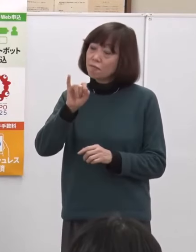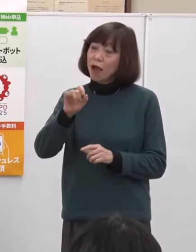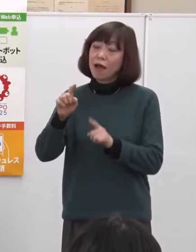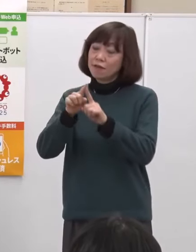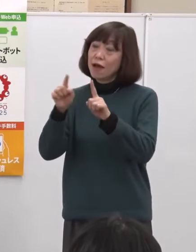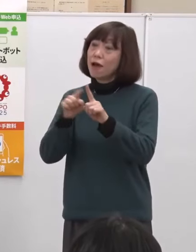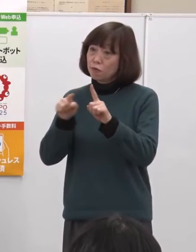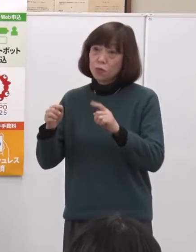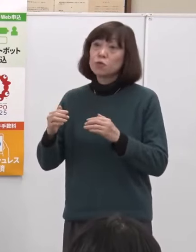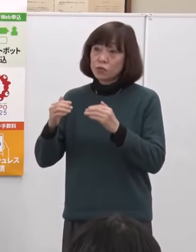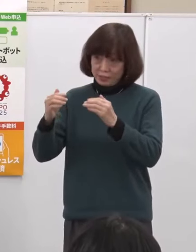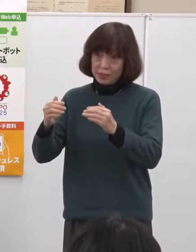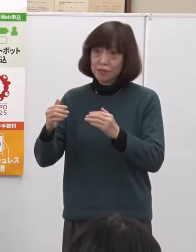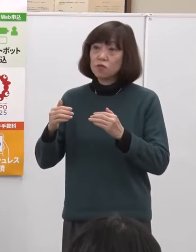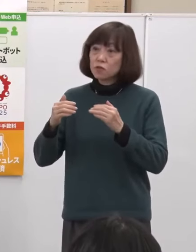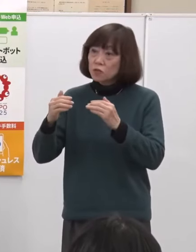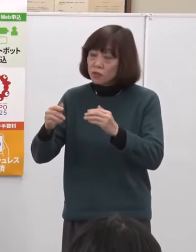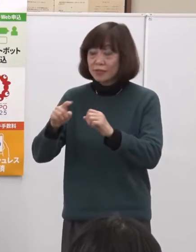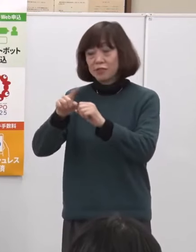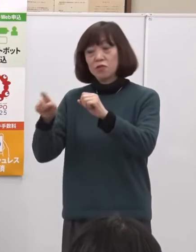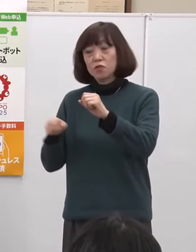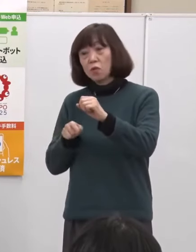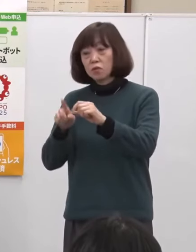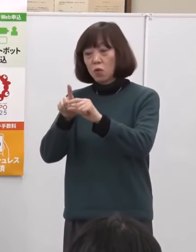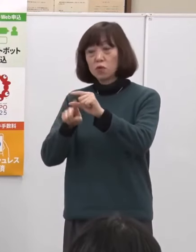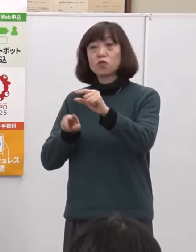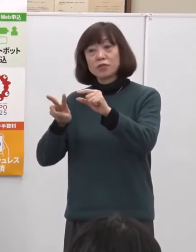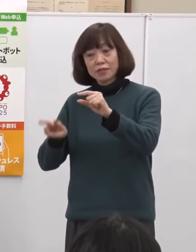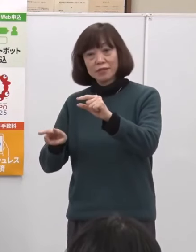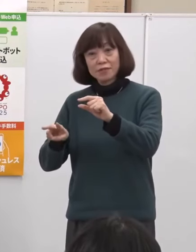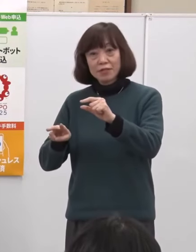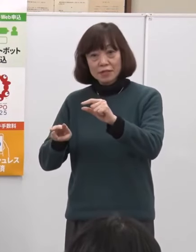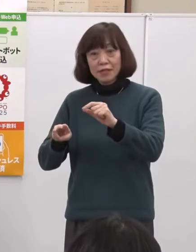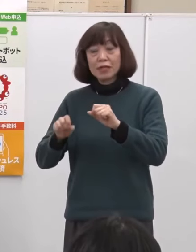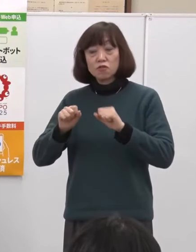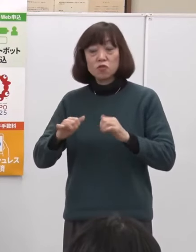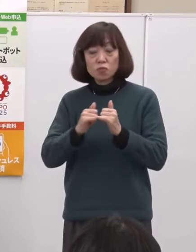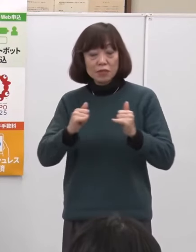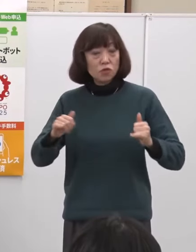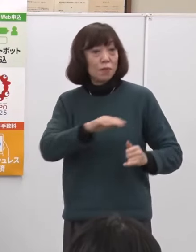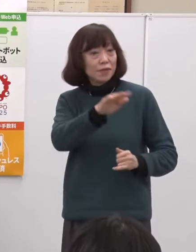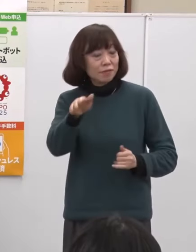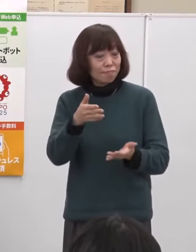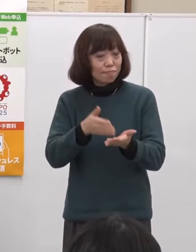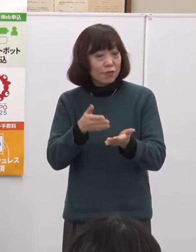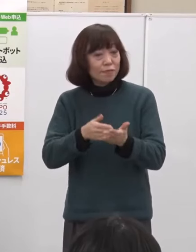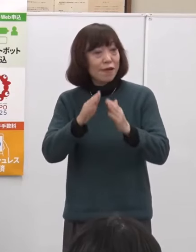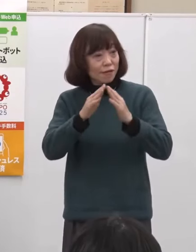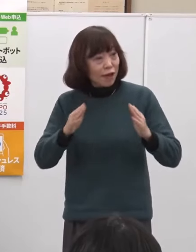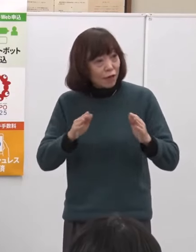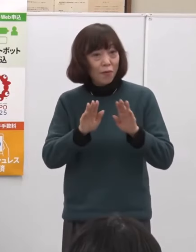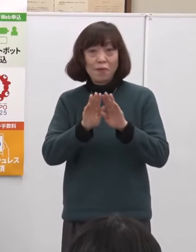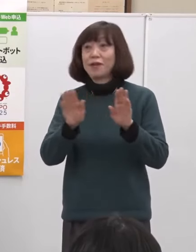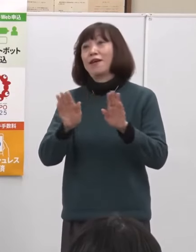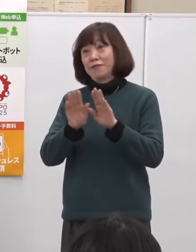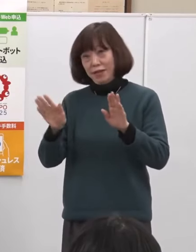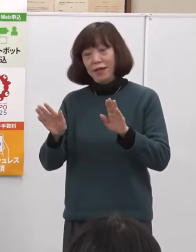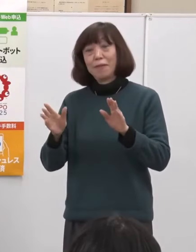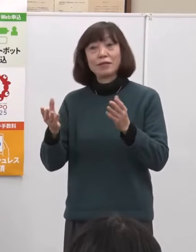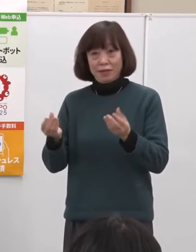ても IR 推進局を中心にですね、住民の皆さんへの説明会を続けています。で、